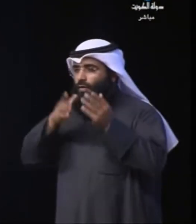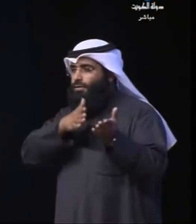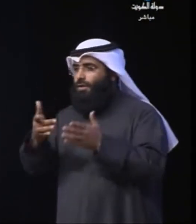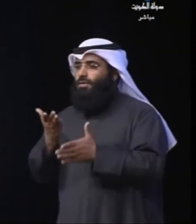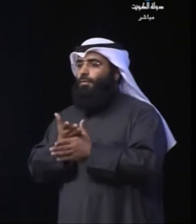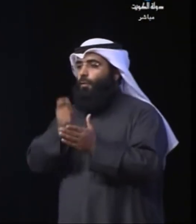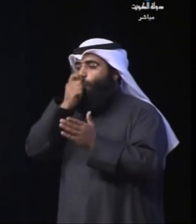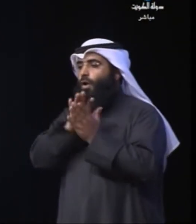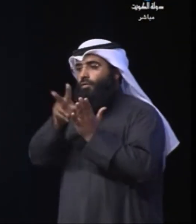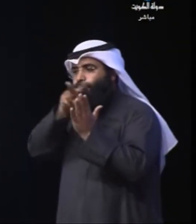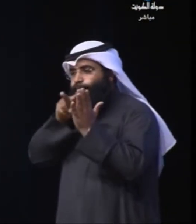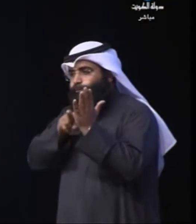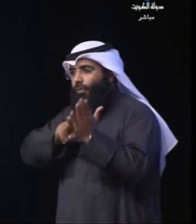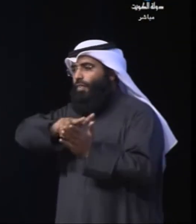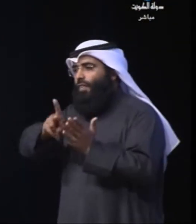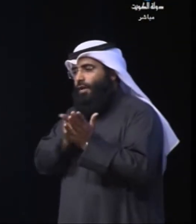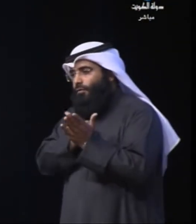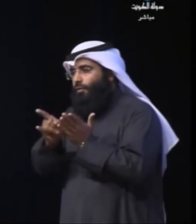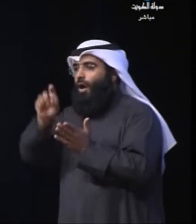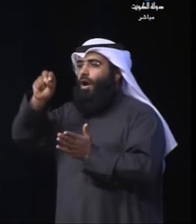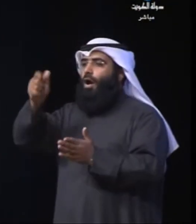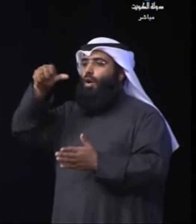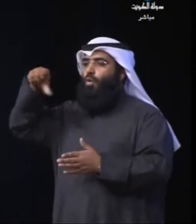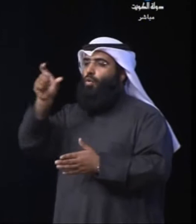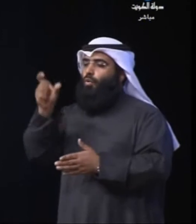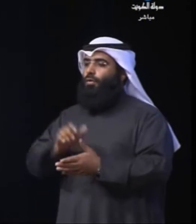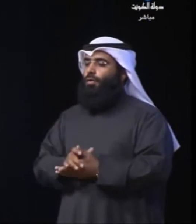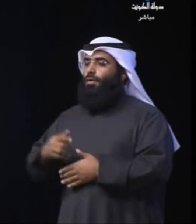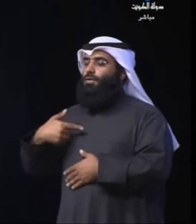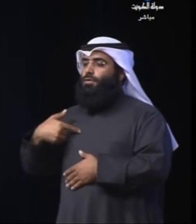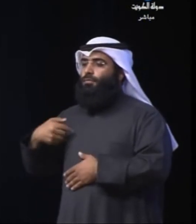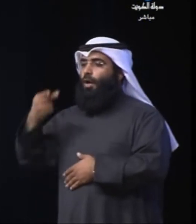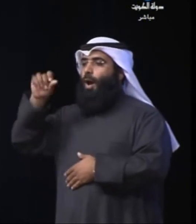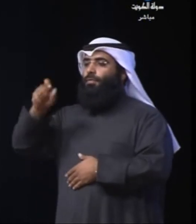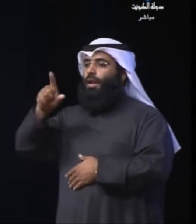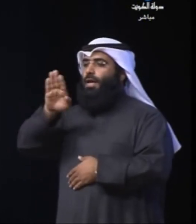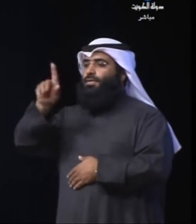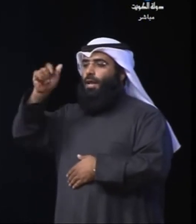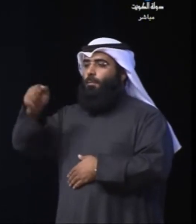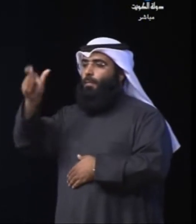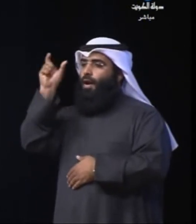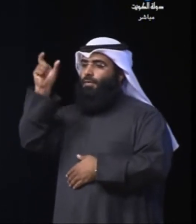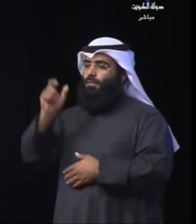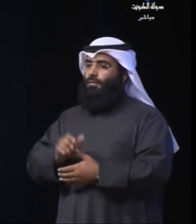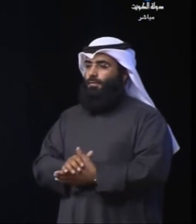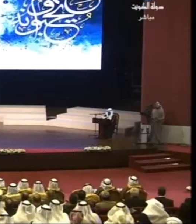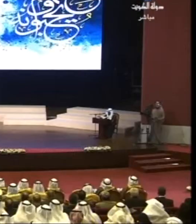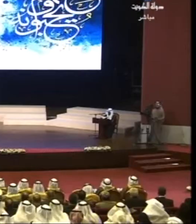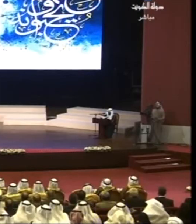برواية قالون عن نافع لهذه السنة القارئ عبد الله سلمان أحمد السعيد.